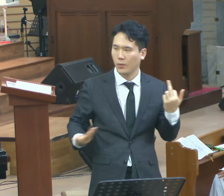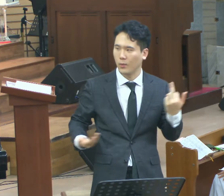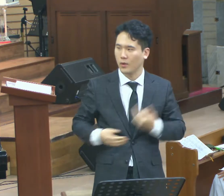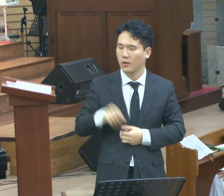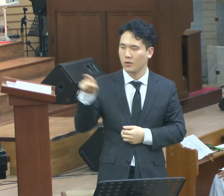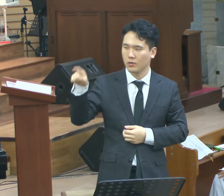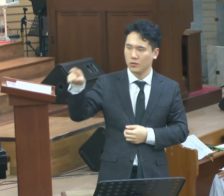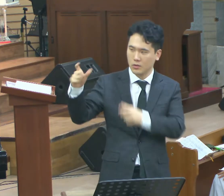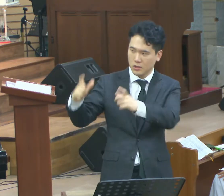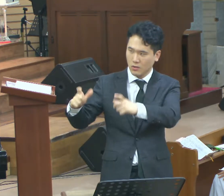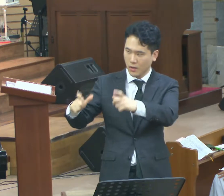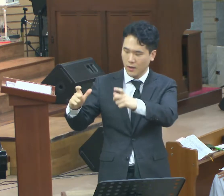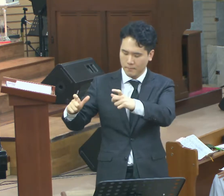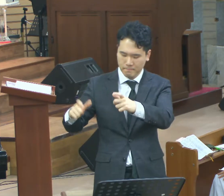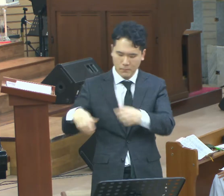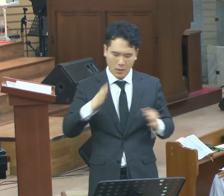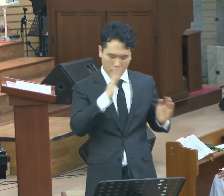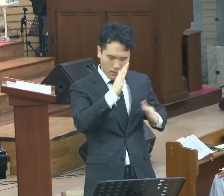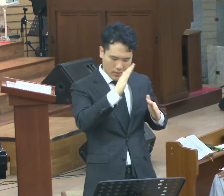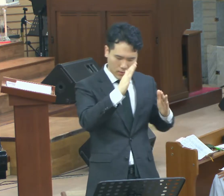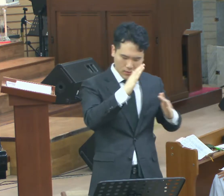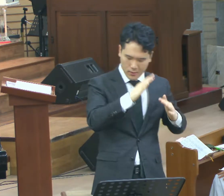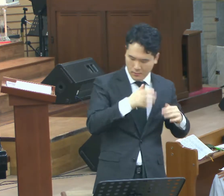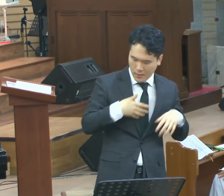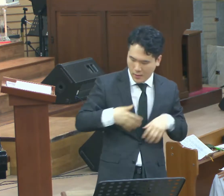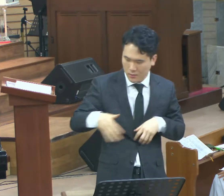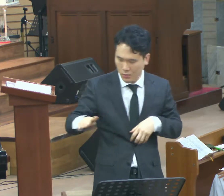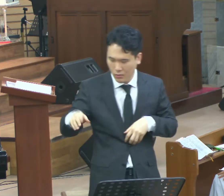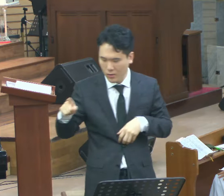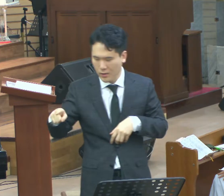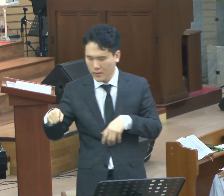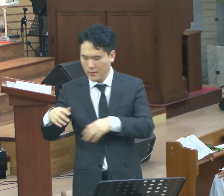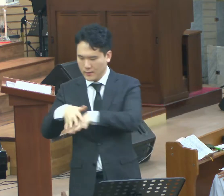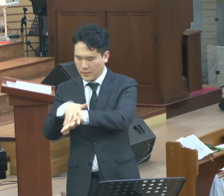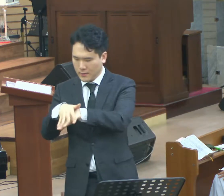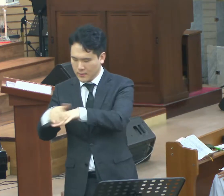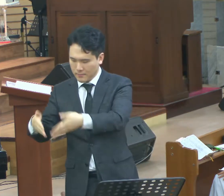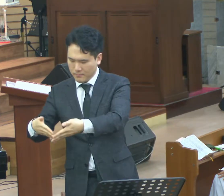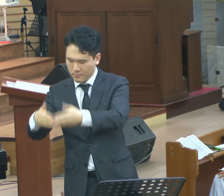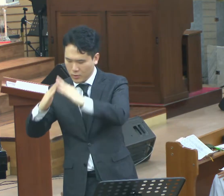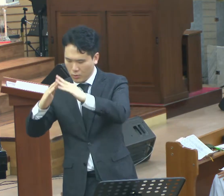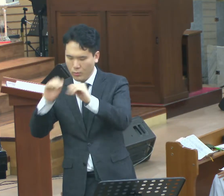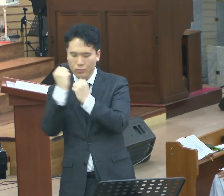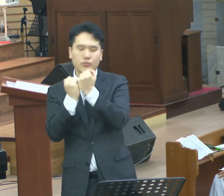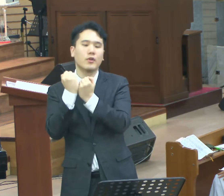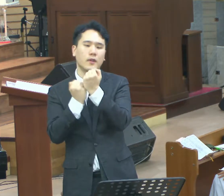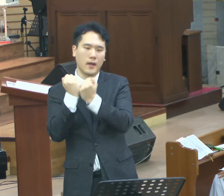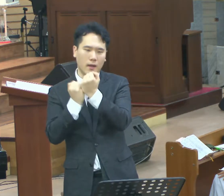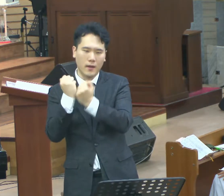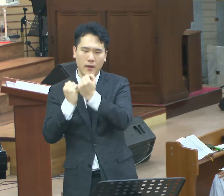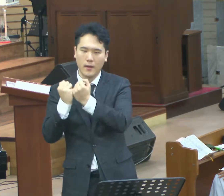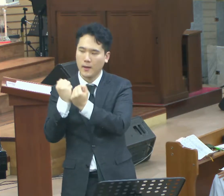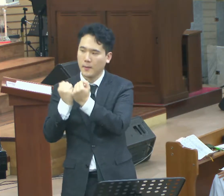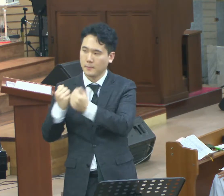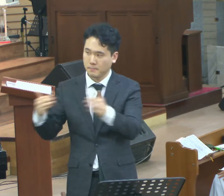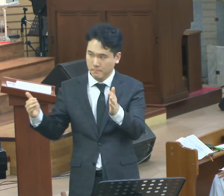학생들이 텐트 치고 수련회를 했는데요. 거기에서 교회가 없는 거예요.